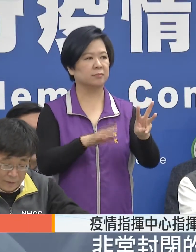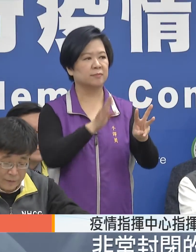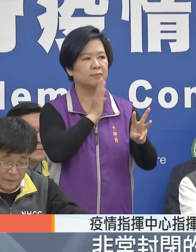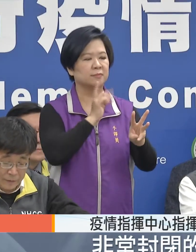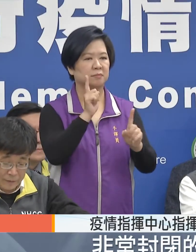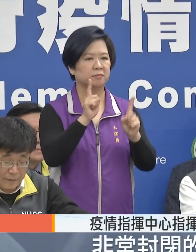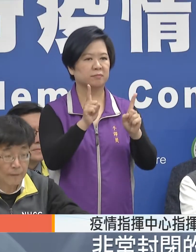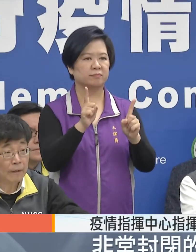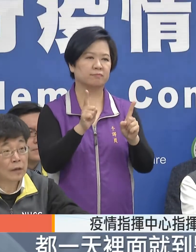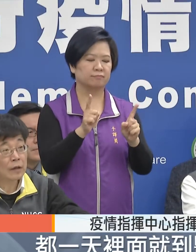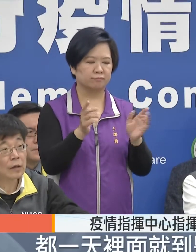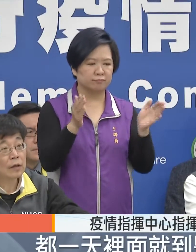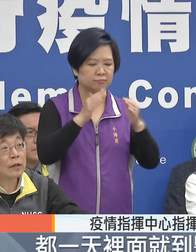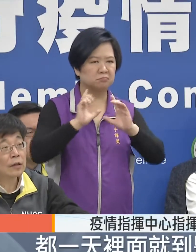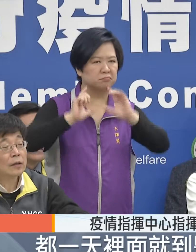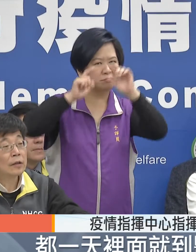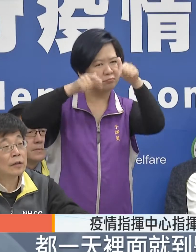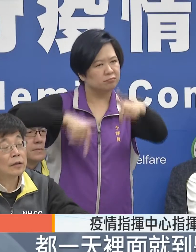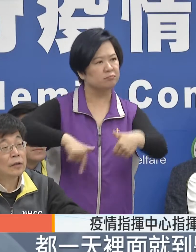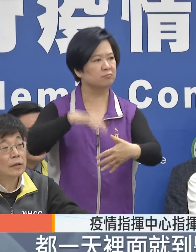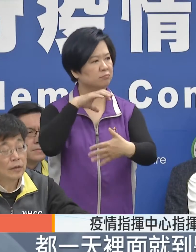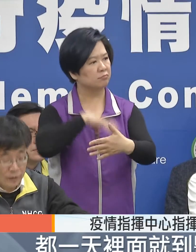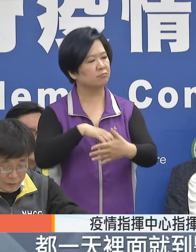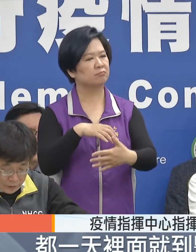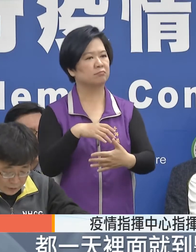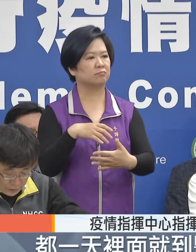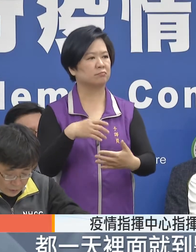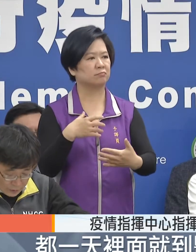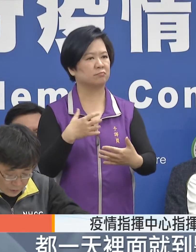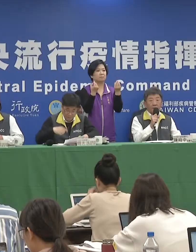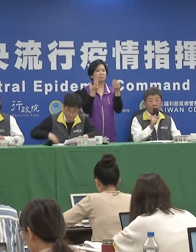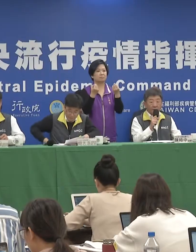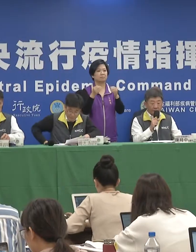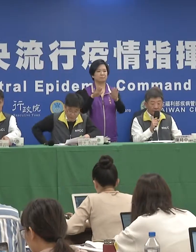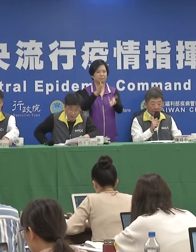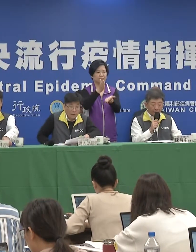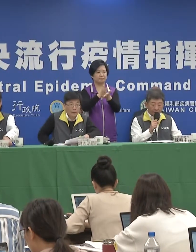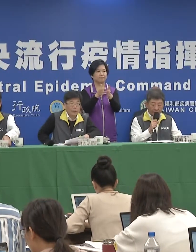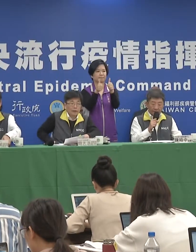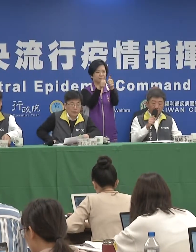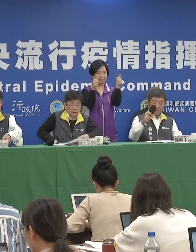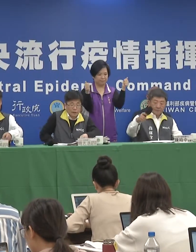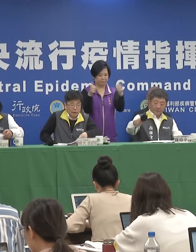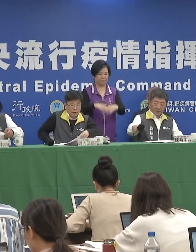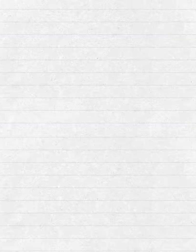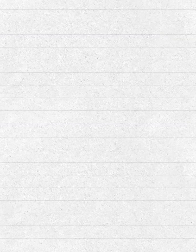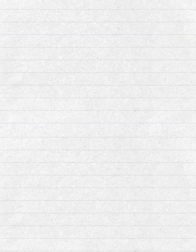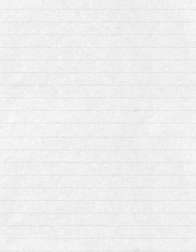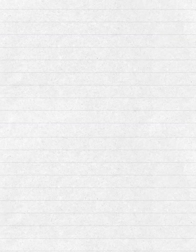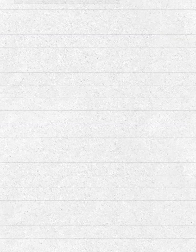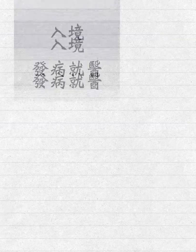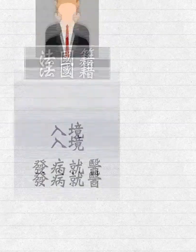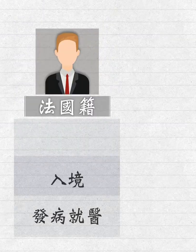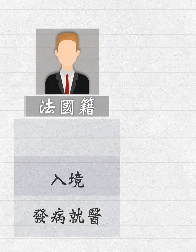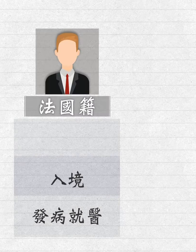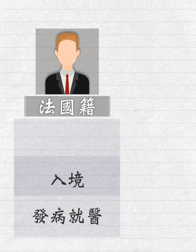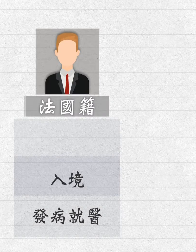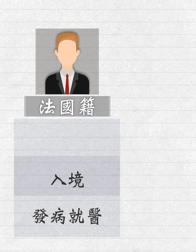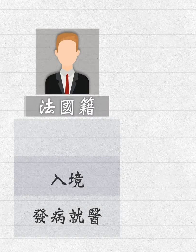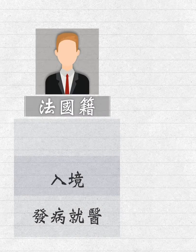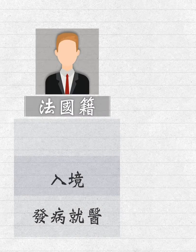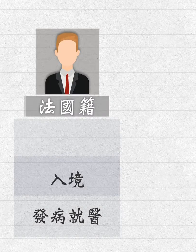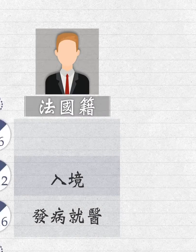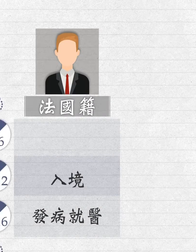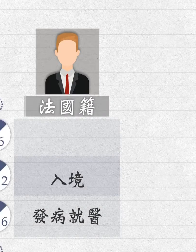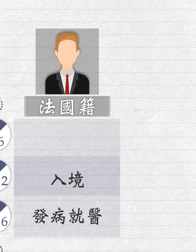闭的行程，那都1天里面，哈，就都已经到医院里面去。 但是另外3例指挥中心坦言风险比较高，1人是法